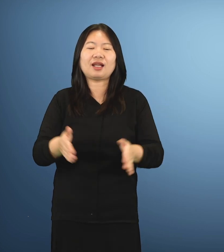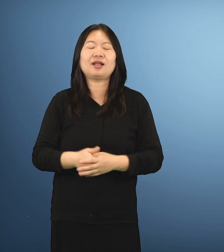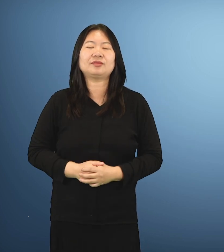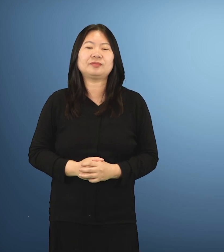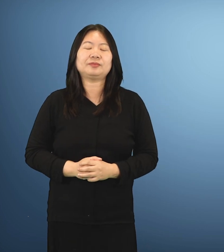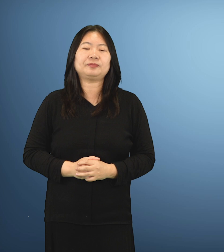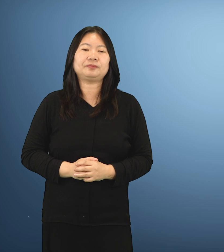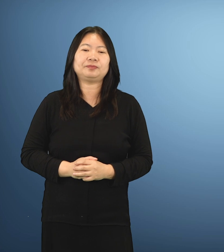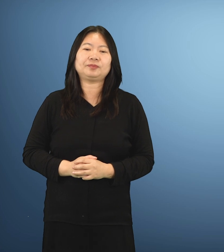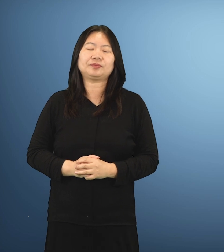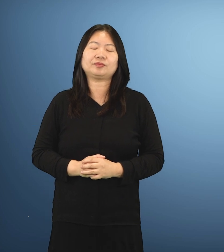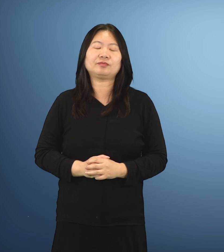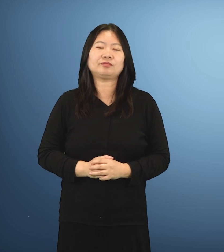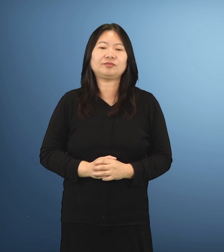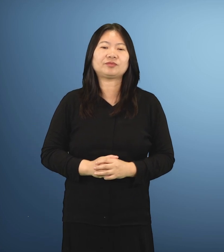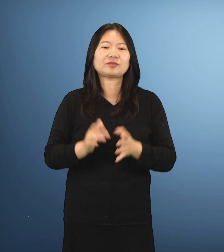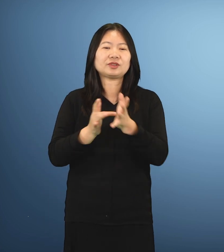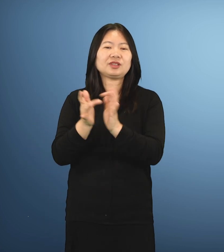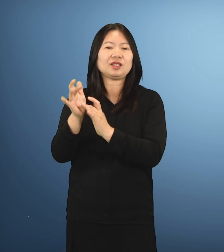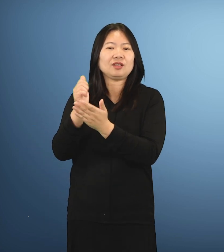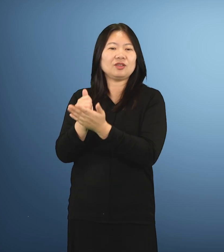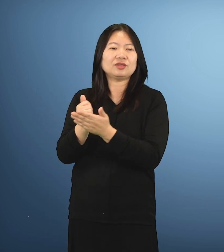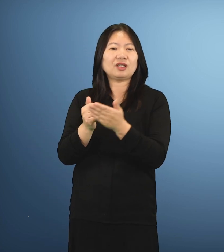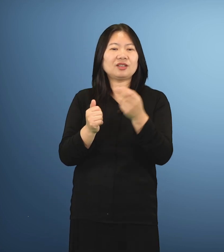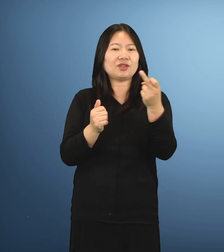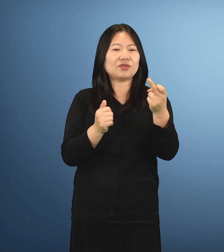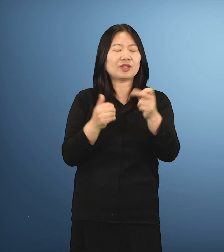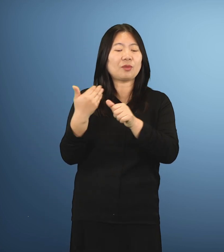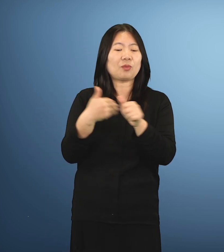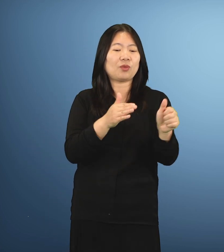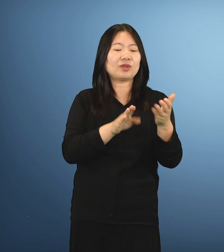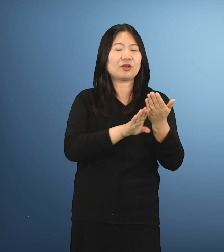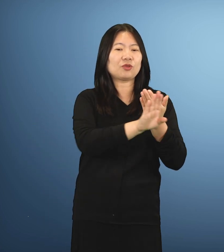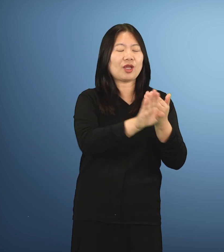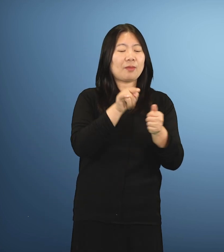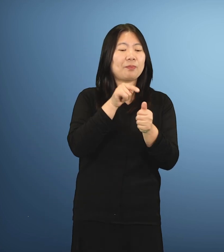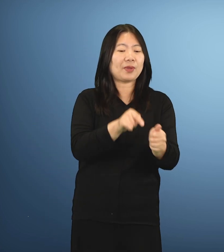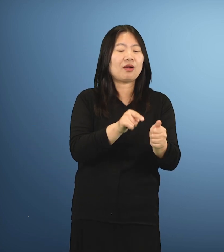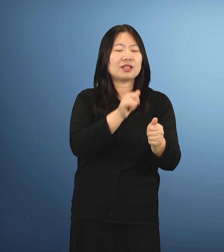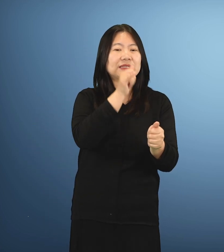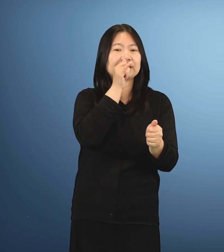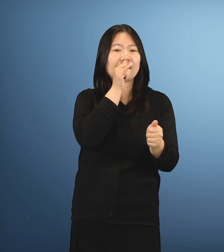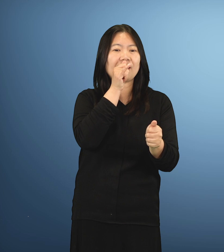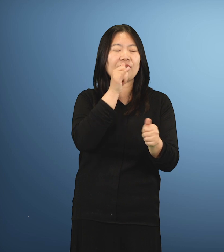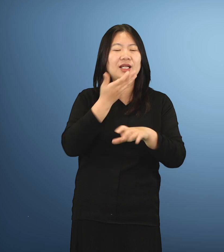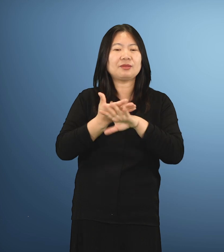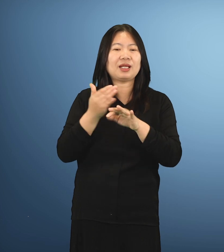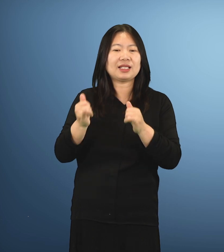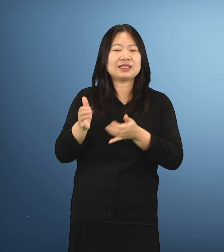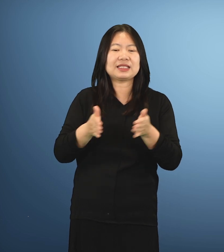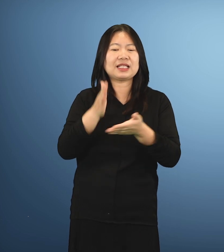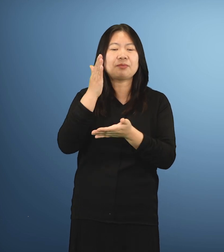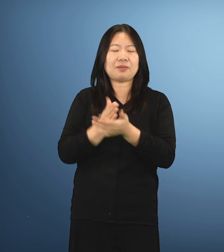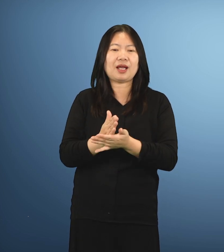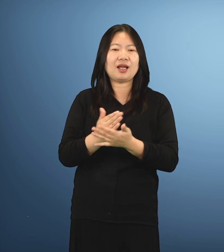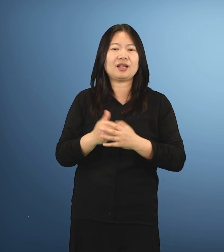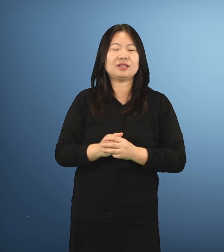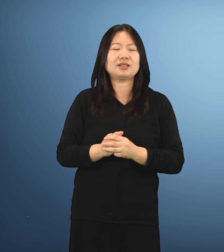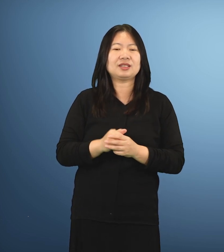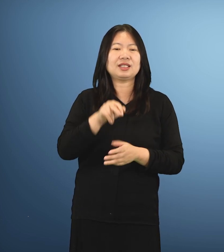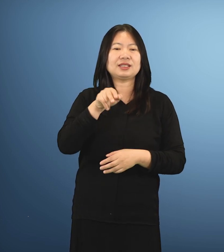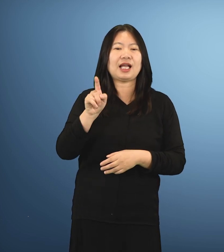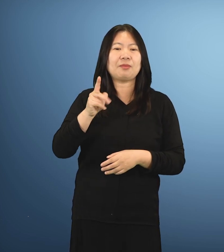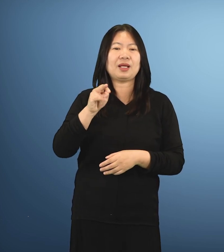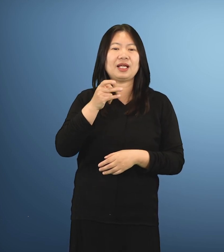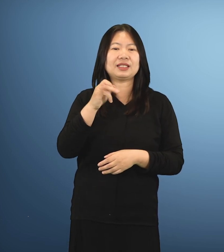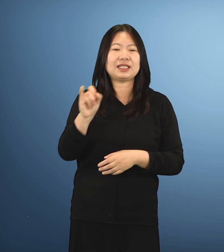하겠습니다. 시작. 예수께서 이 12를 내보내시며 명하여 이르시되 이방인의 길로도 가지 말고